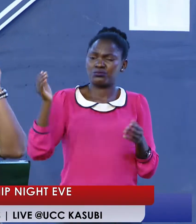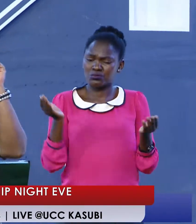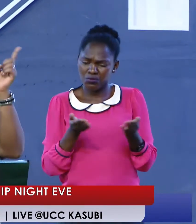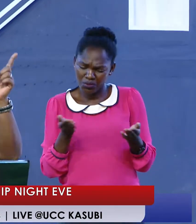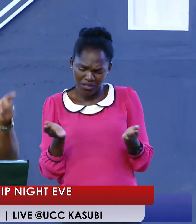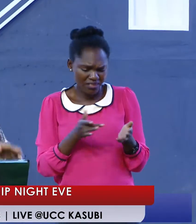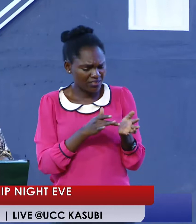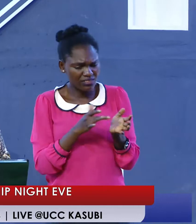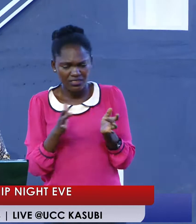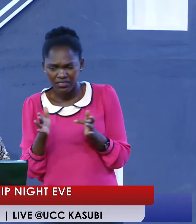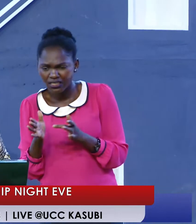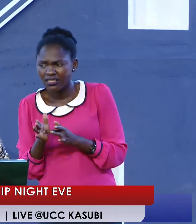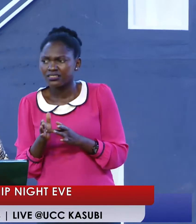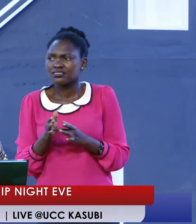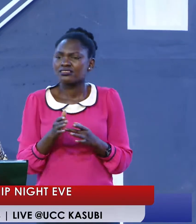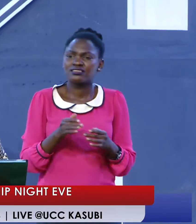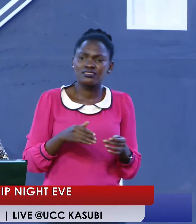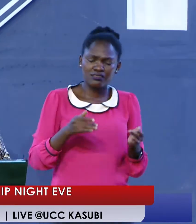Wali mawanga